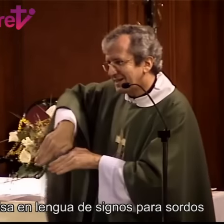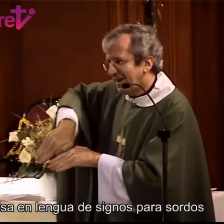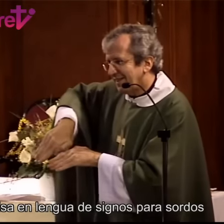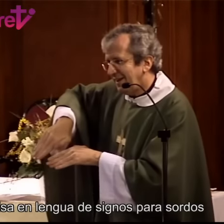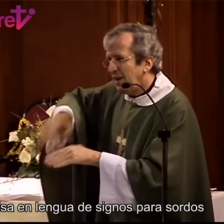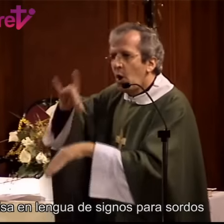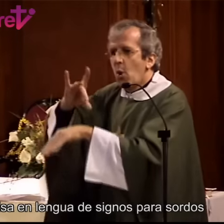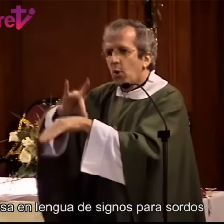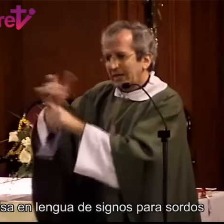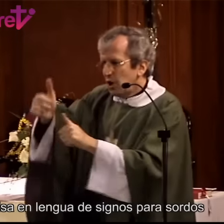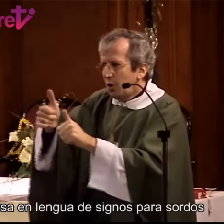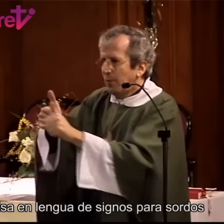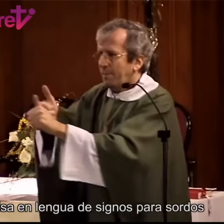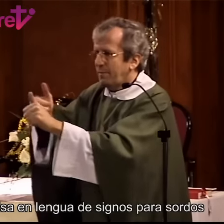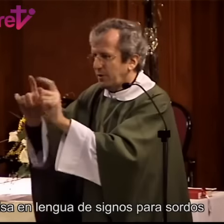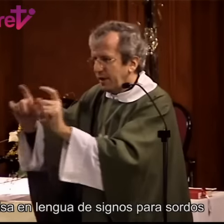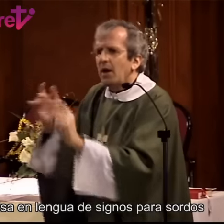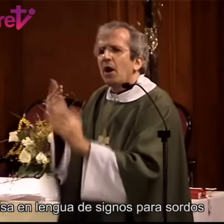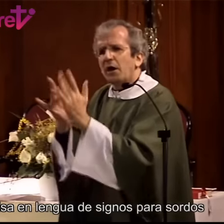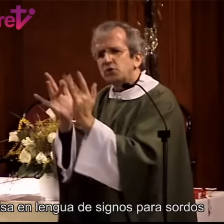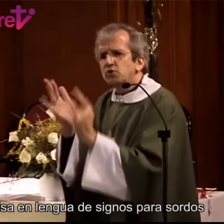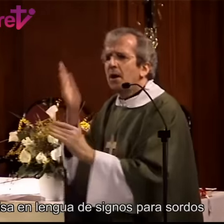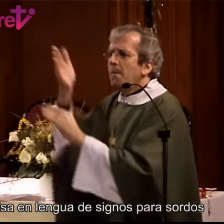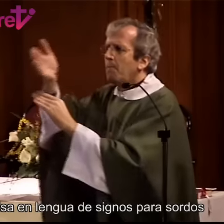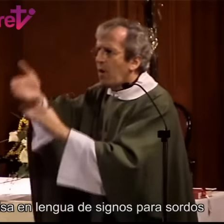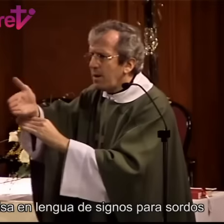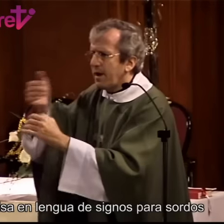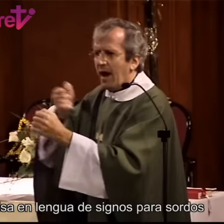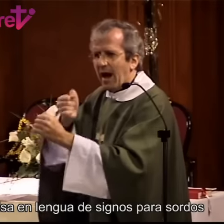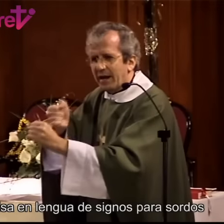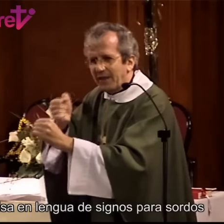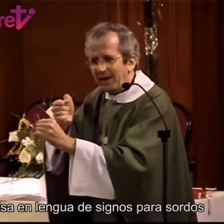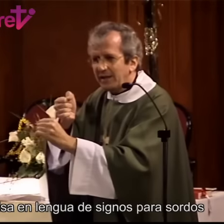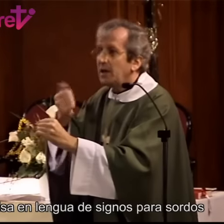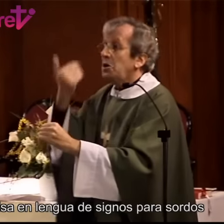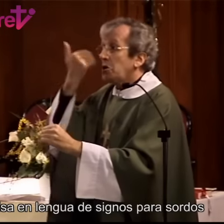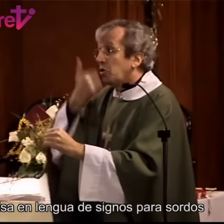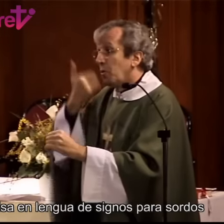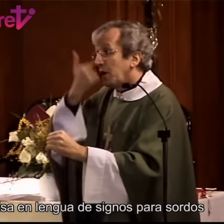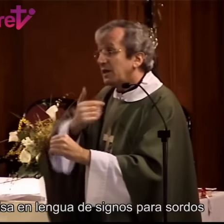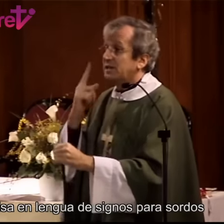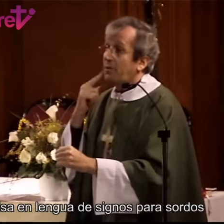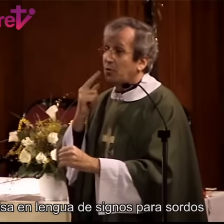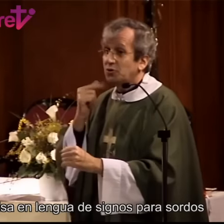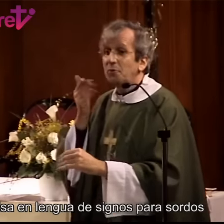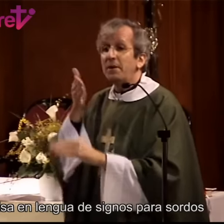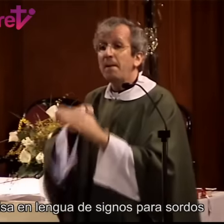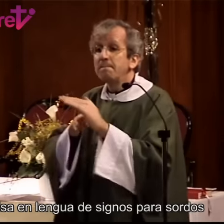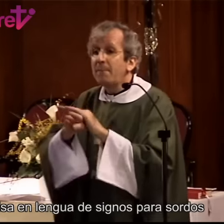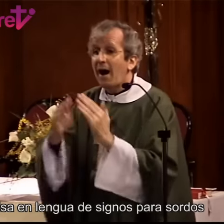tarde, Lucas lo pone primero, dice, Jesús vuelve a Nazaret y, como cada sábado costumbre, va